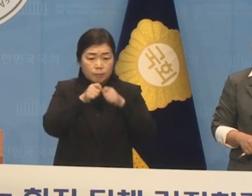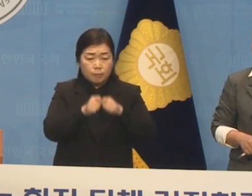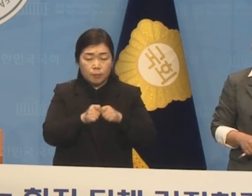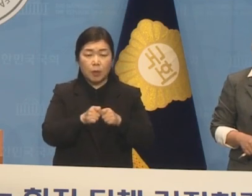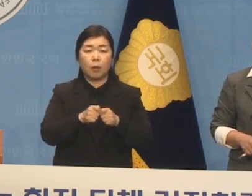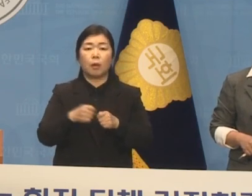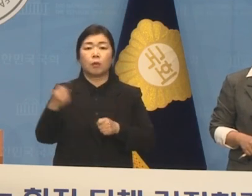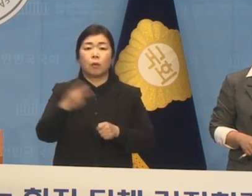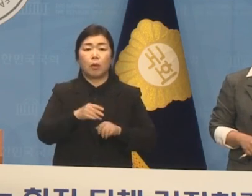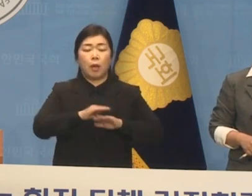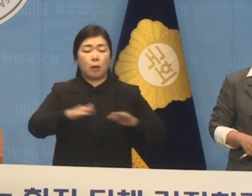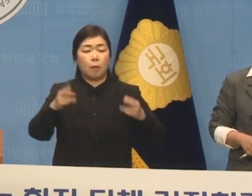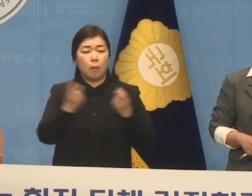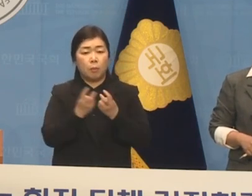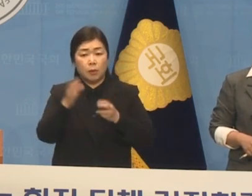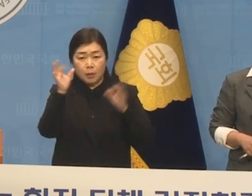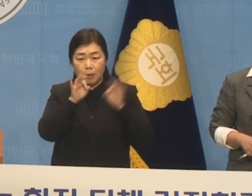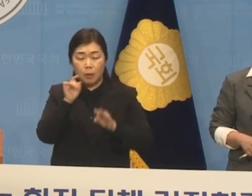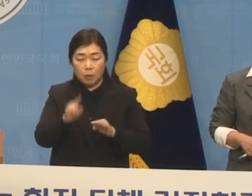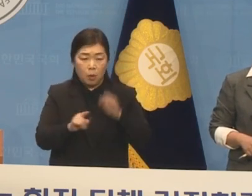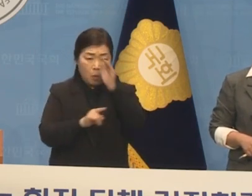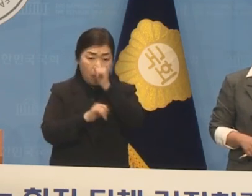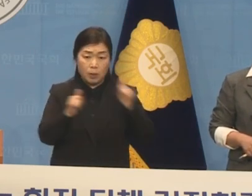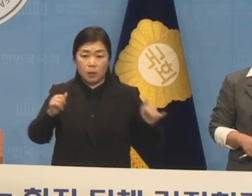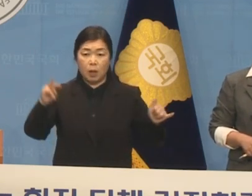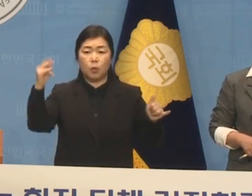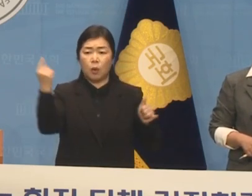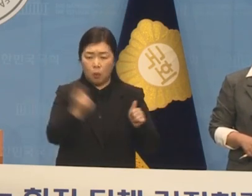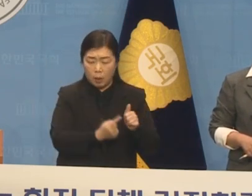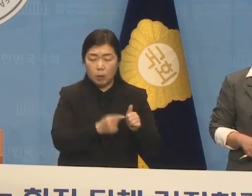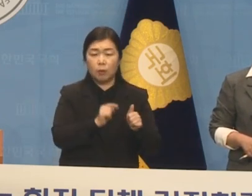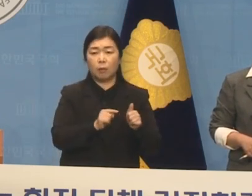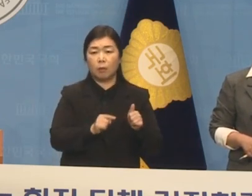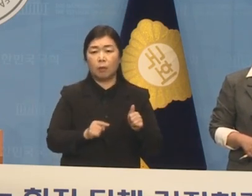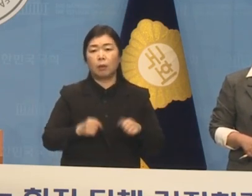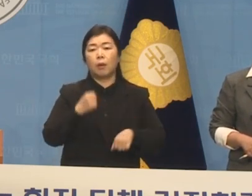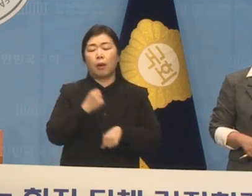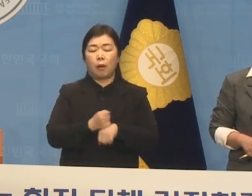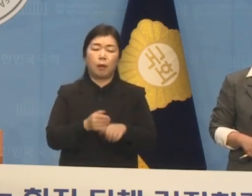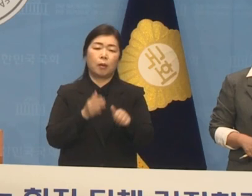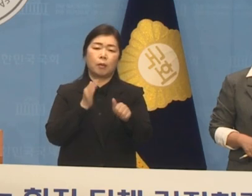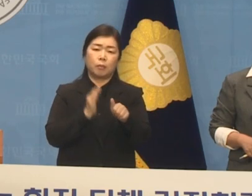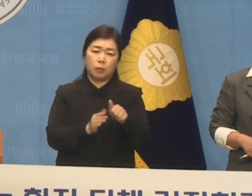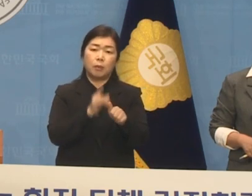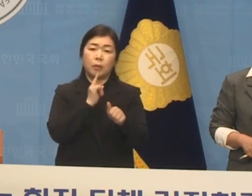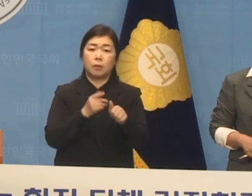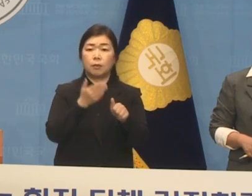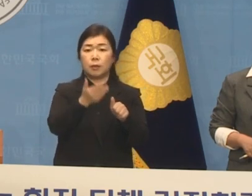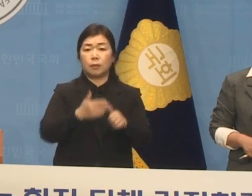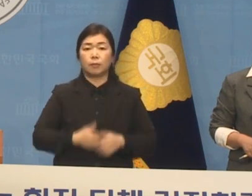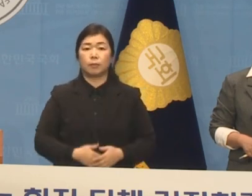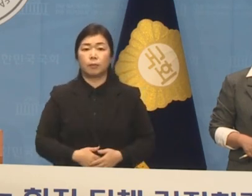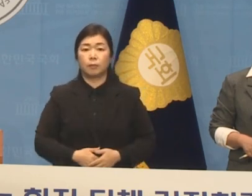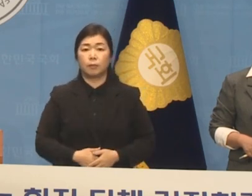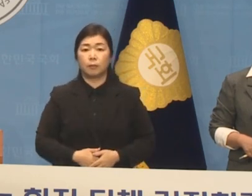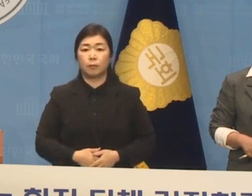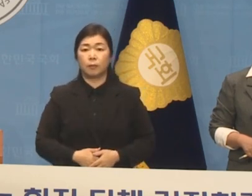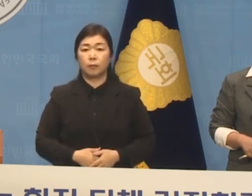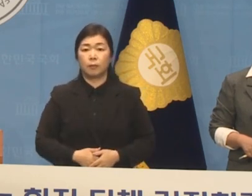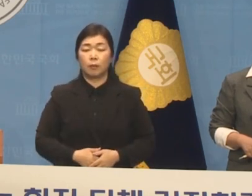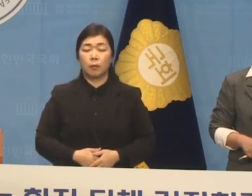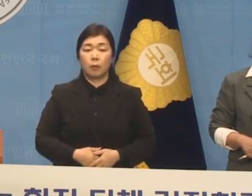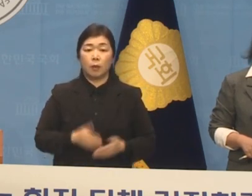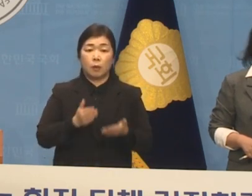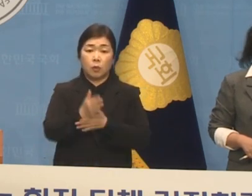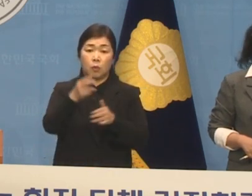해결 방법을 찾는 건 환자 곁으로 돌아와서 해주시길 간곡히 호소드립니다.